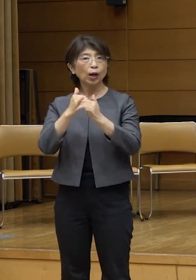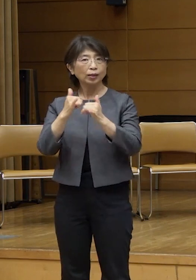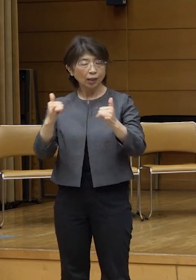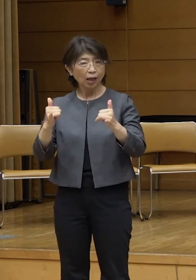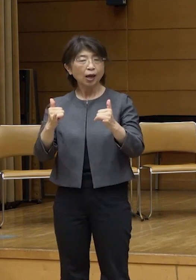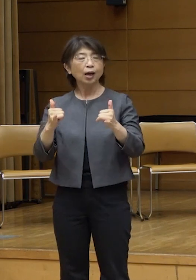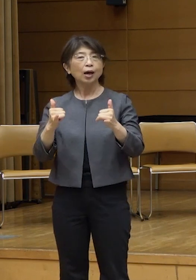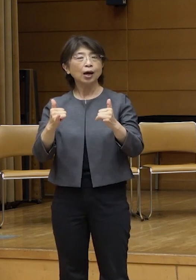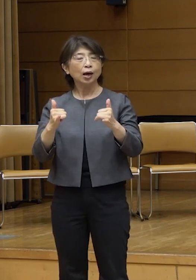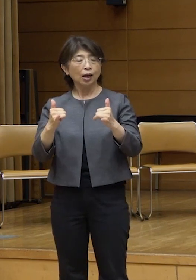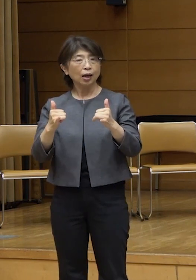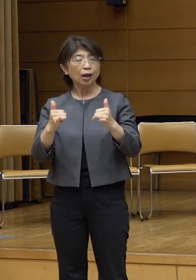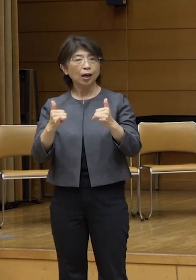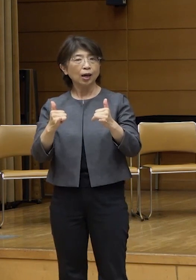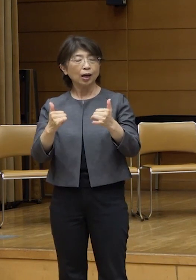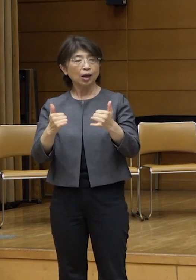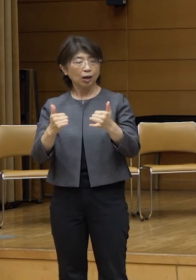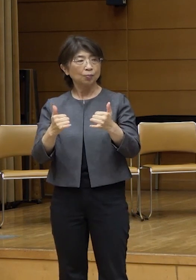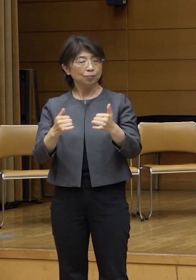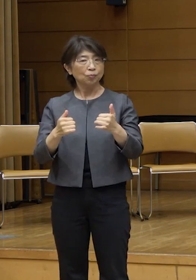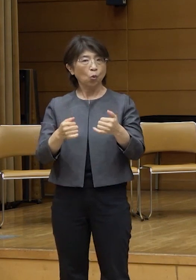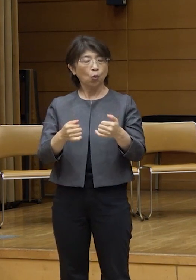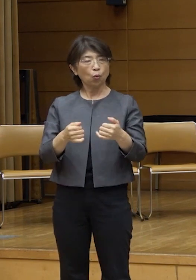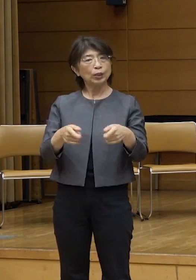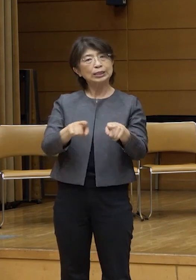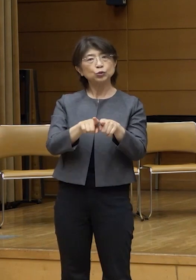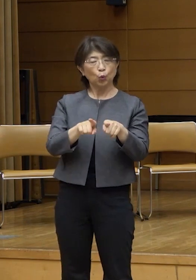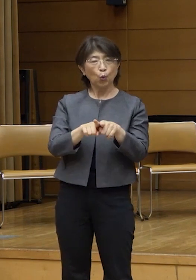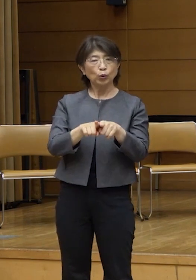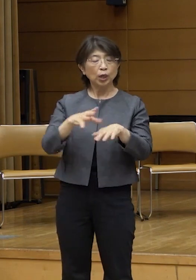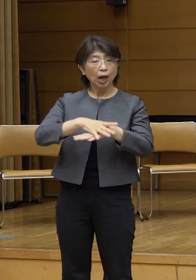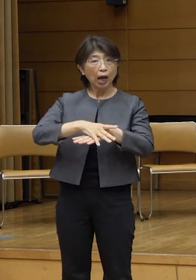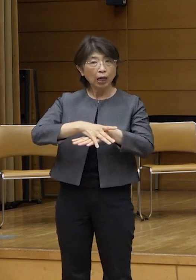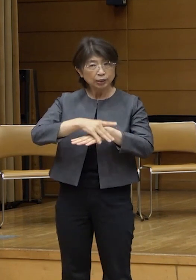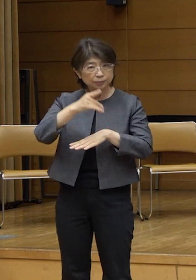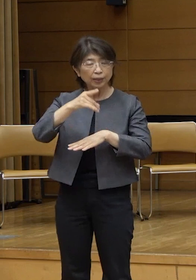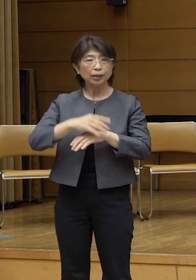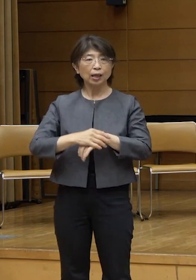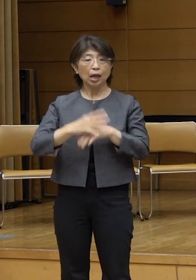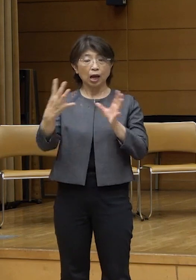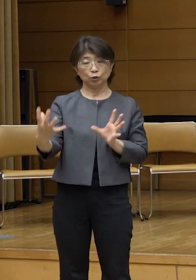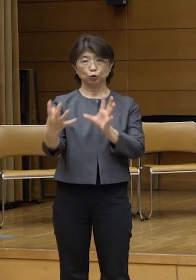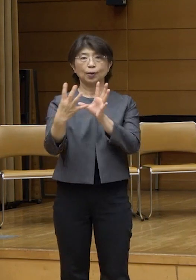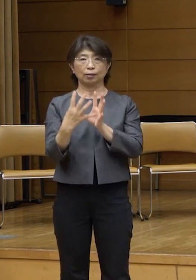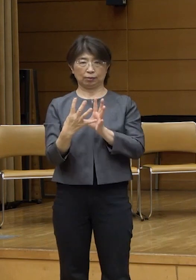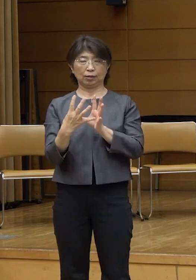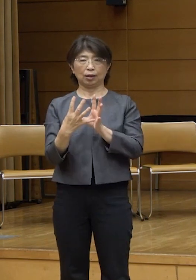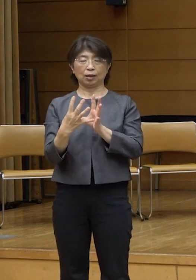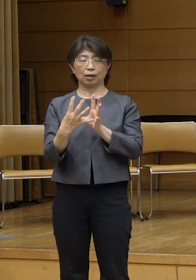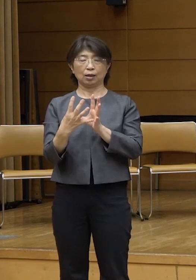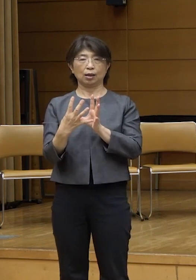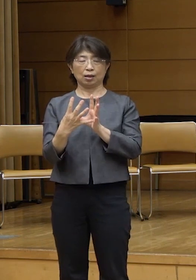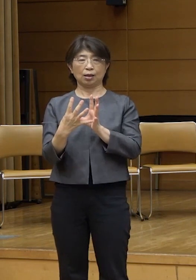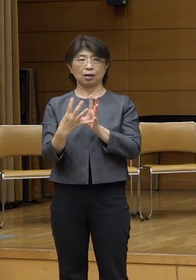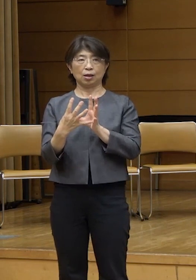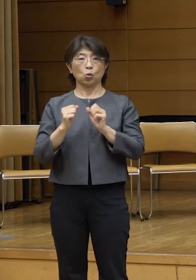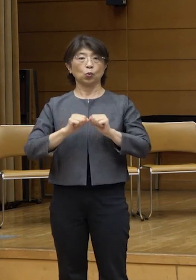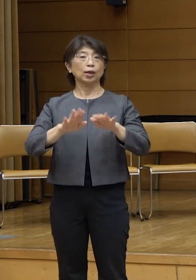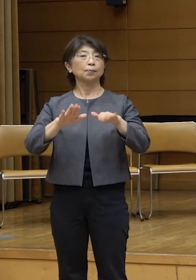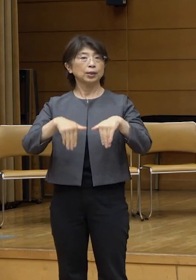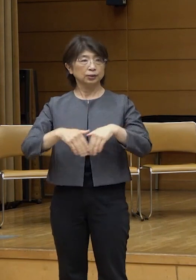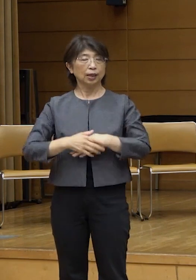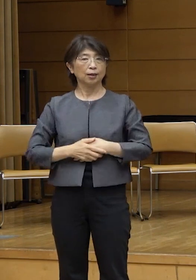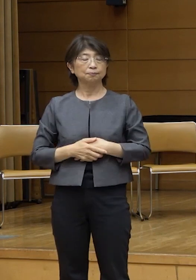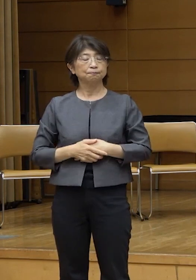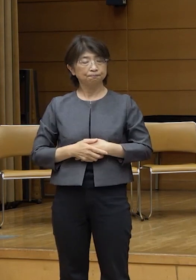いただいてから最初にみんな初めて皆さんでリアルで集まるということでございまして、